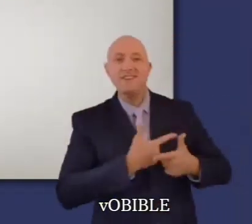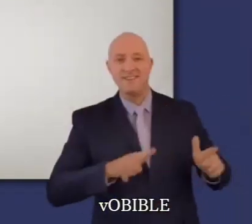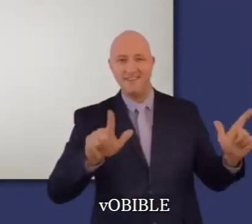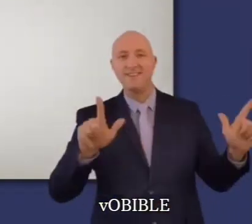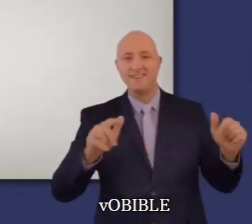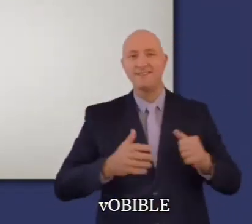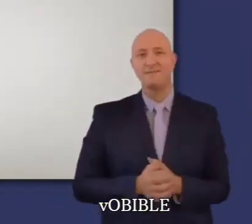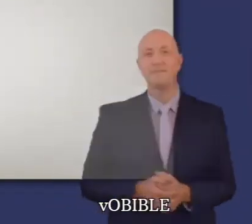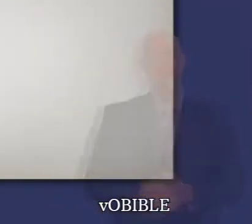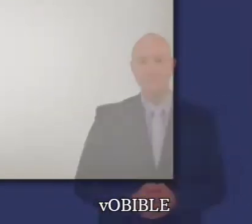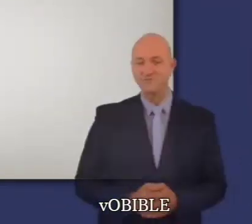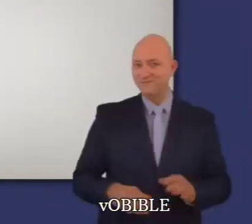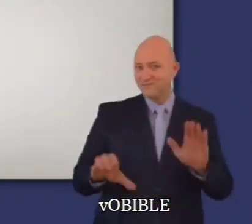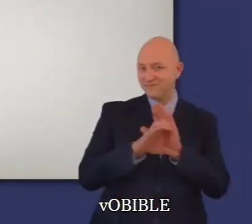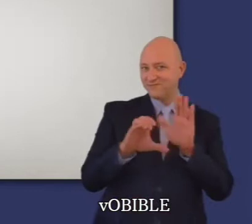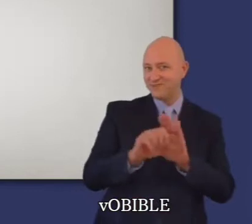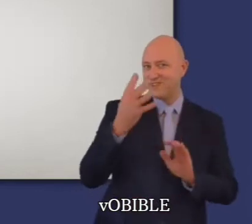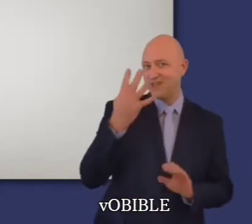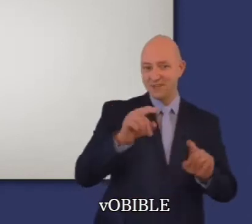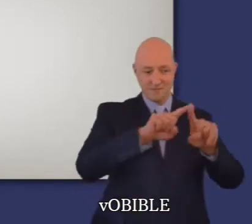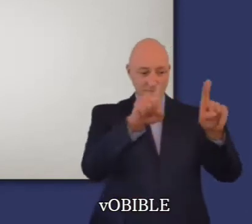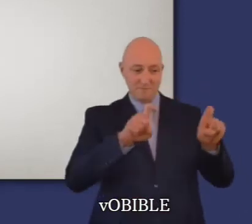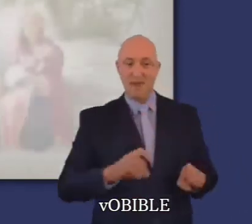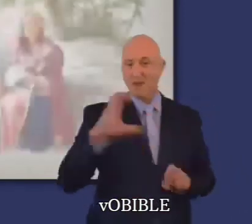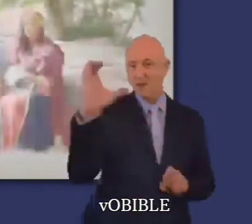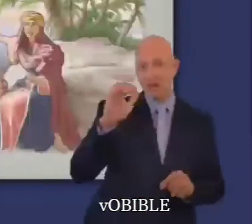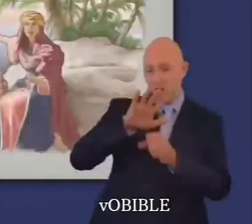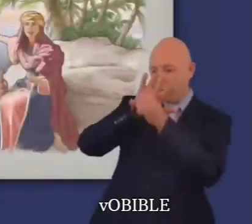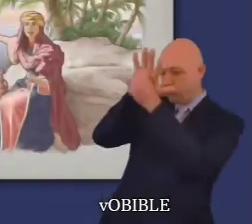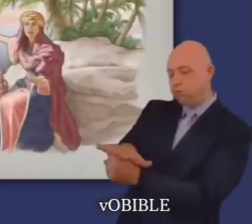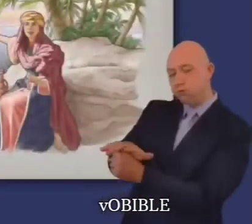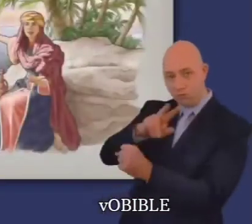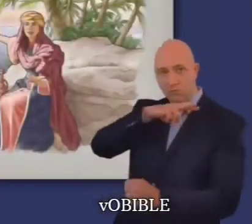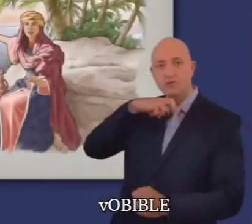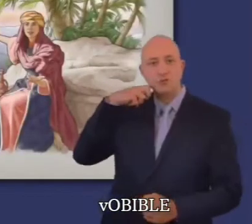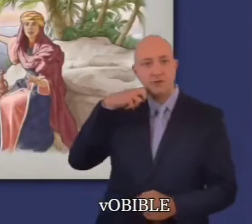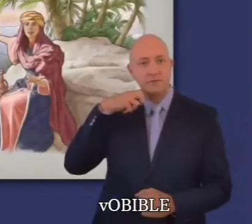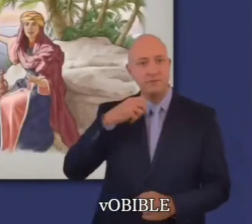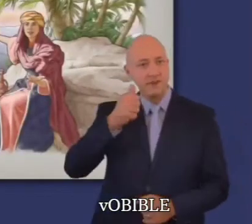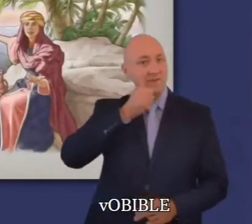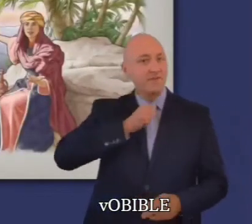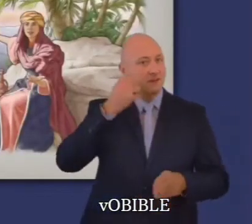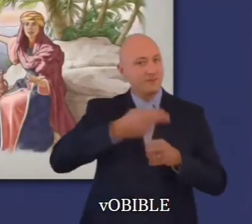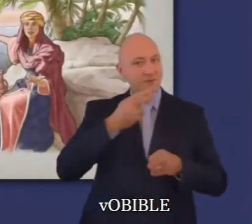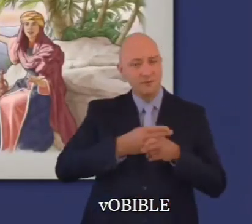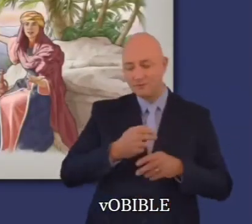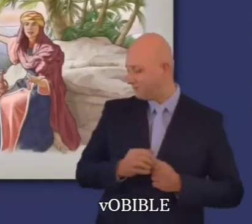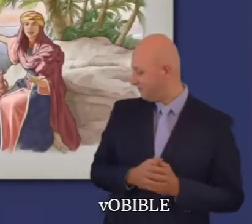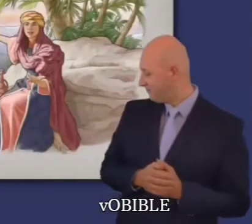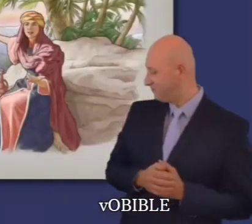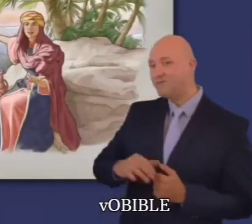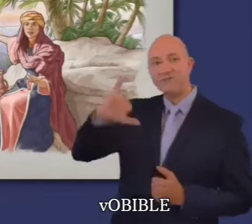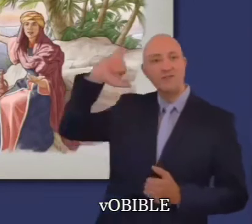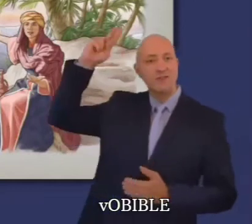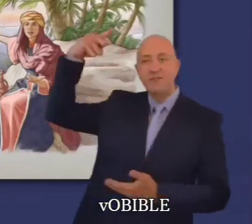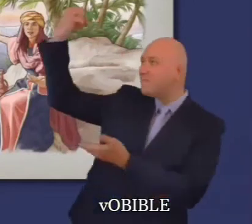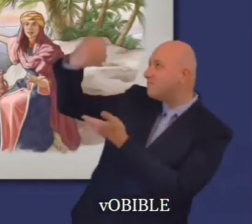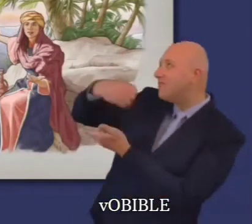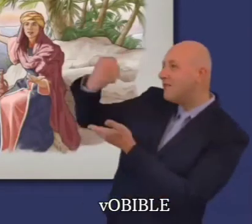Dieu, reconnaissaient Jéhovah comme le véritable chef et libérateur. Ils n'étaient pas juges au sens juridique du